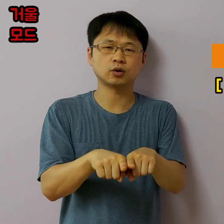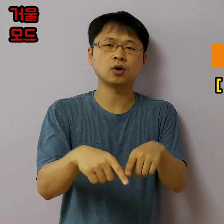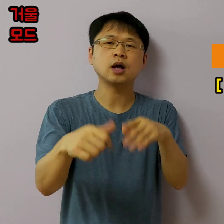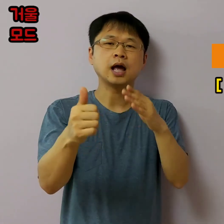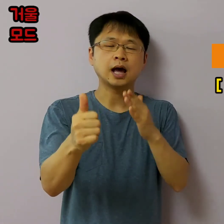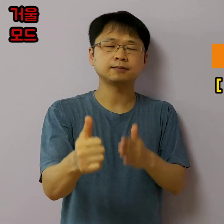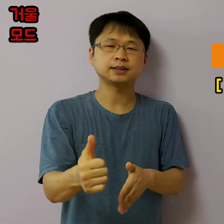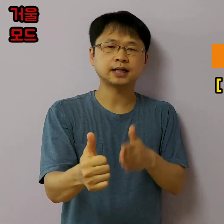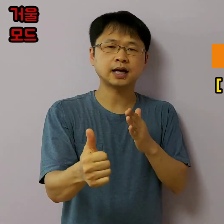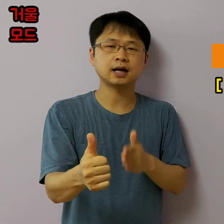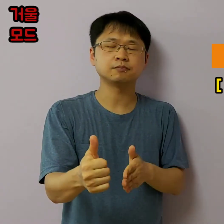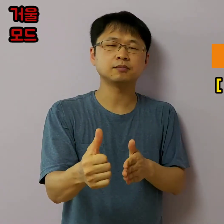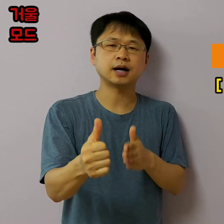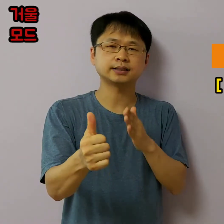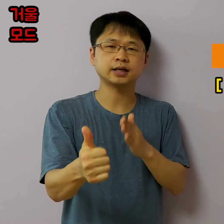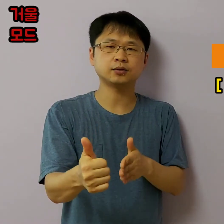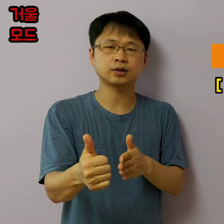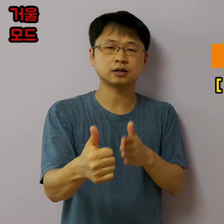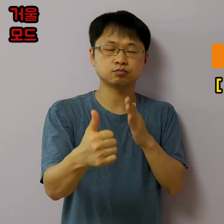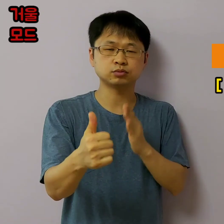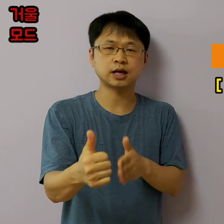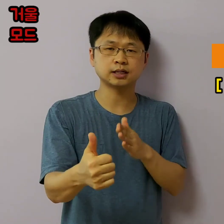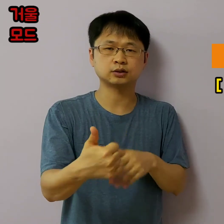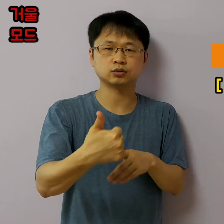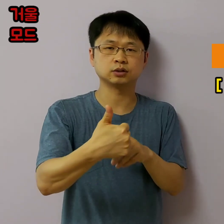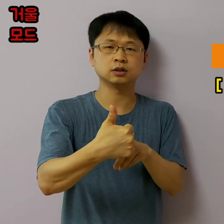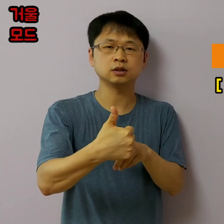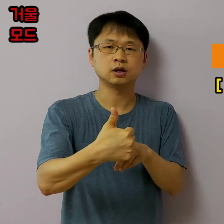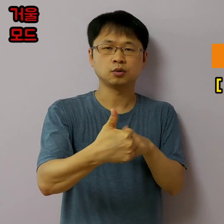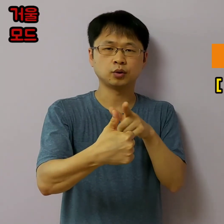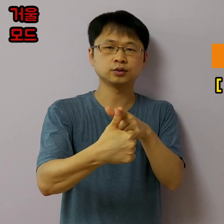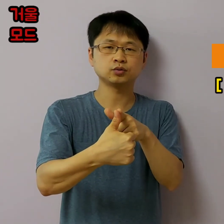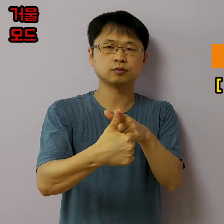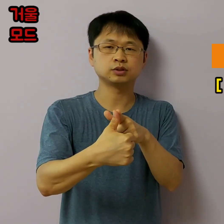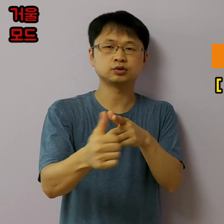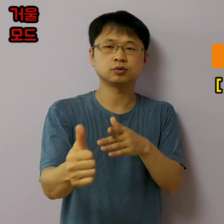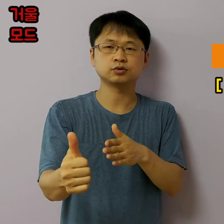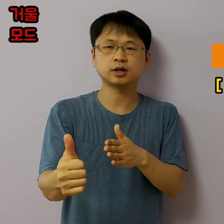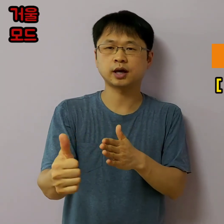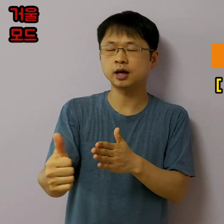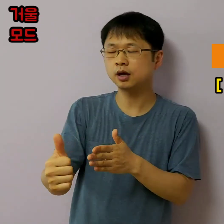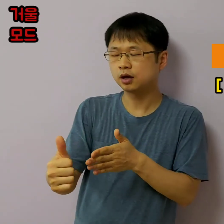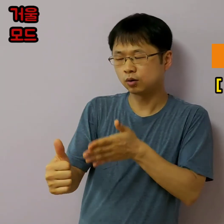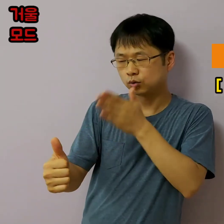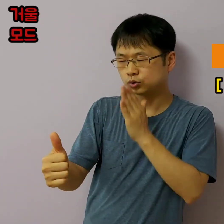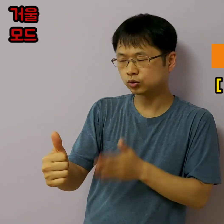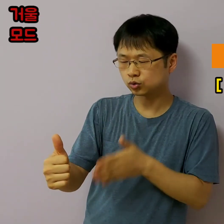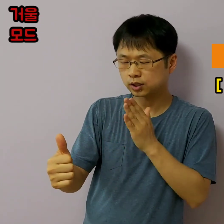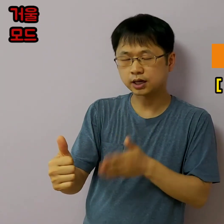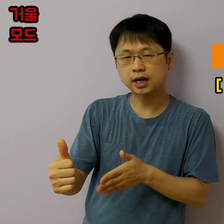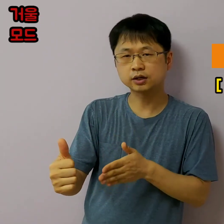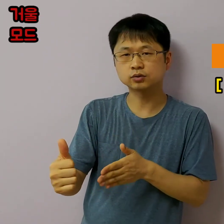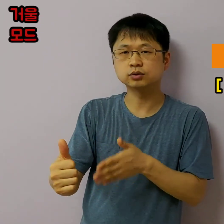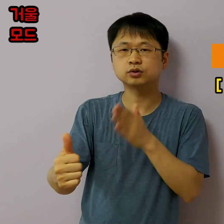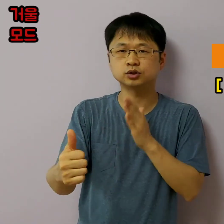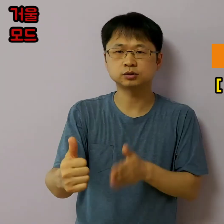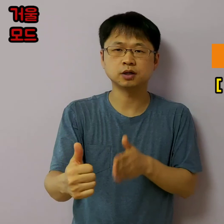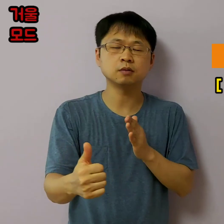수어였고요. 합시다, 뭐뭐 하세요라는 부탁이라는 수어는 왼손 엄지주먹 뒤에 오른손 손날을 아래로 흔들어 주시면